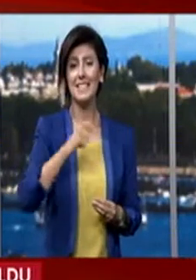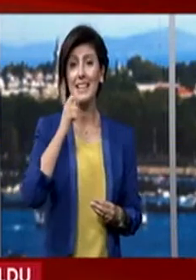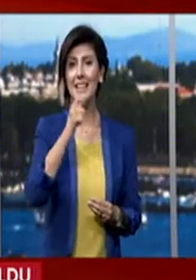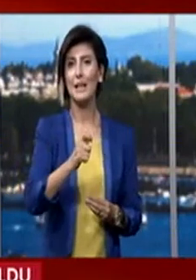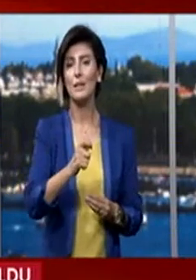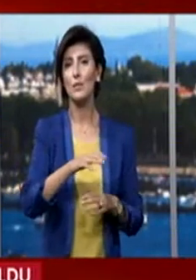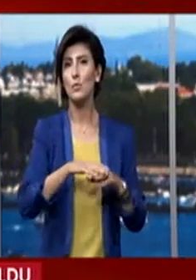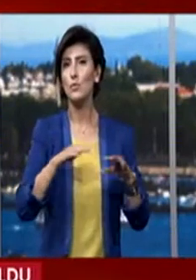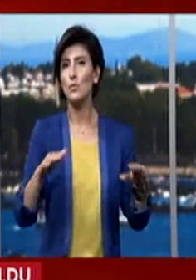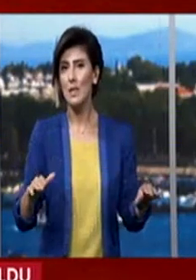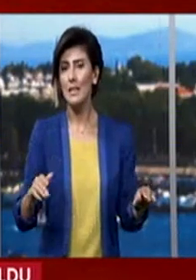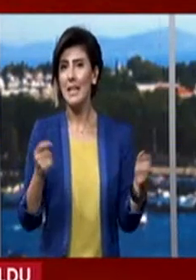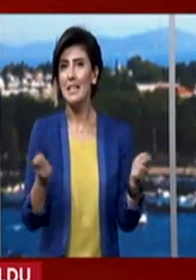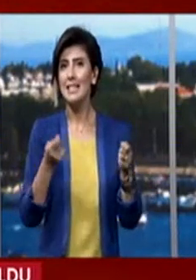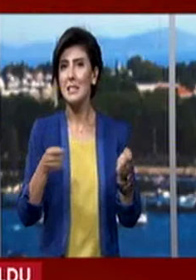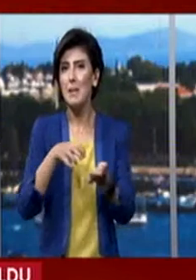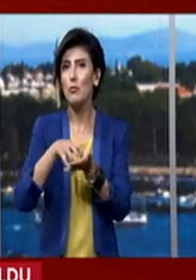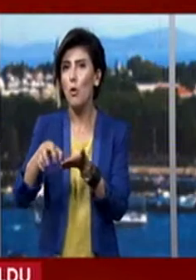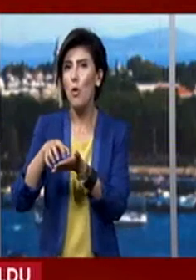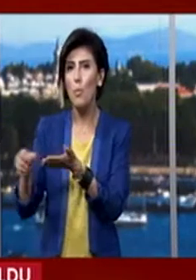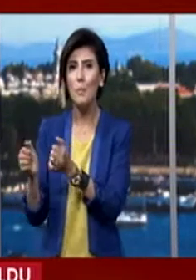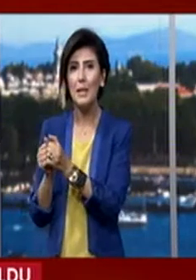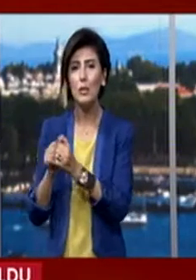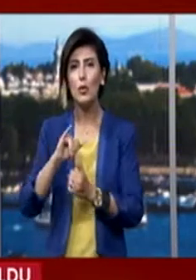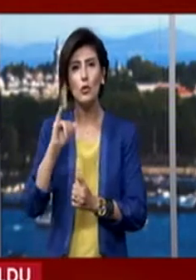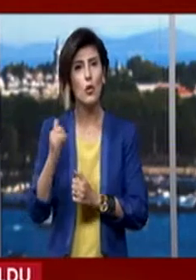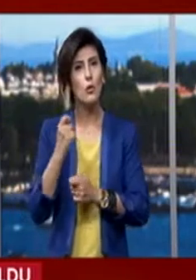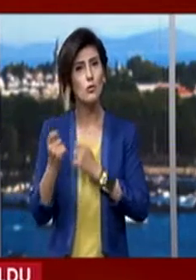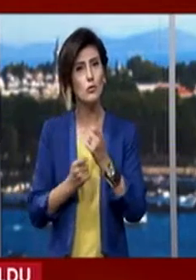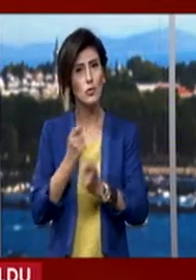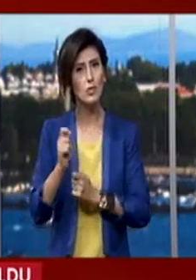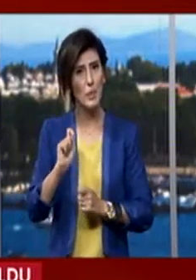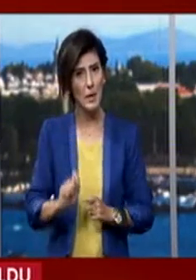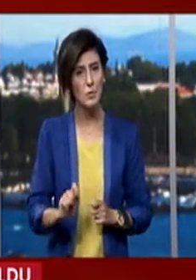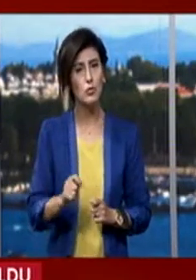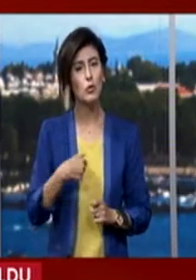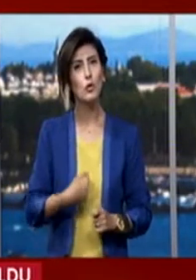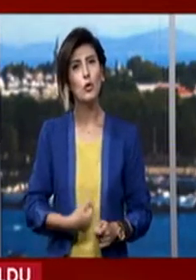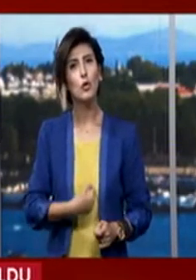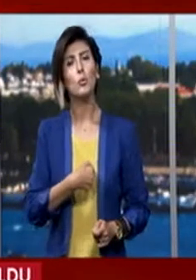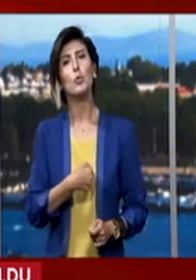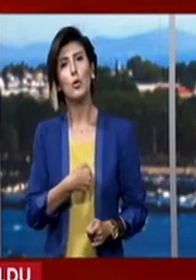üzerinde hizmet kollarıyla birlikte yoğun bir çalışma gerçekleştirilecek. Umuyorum ki